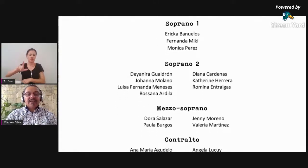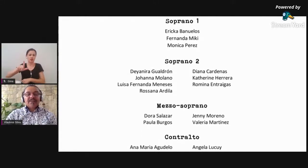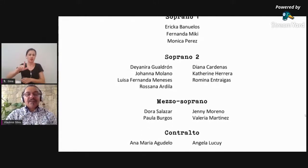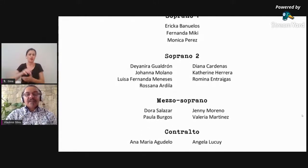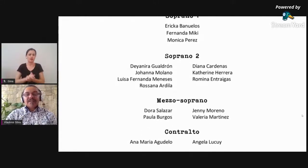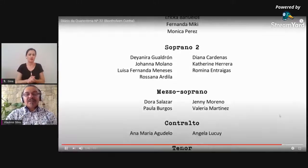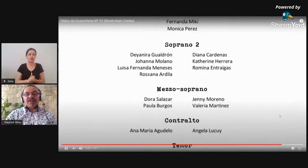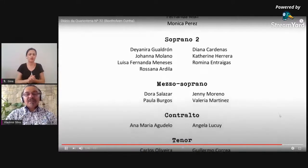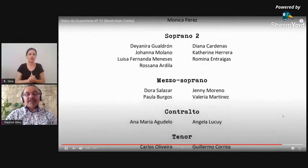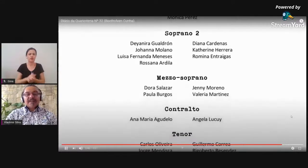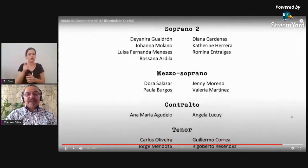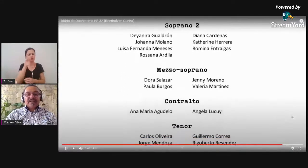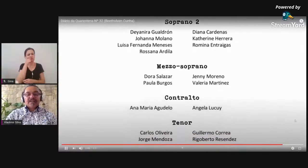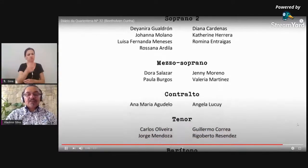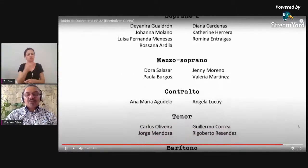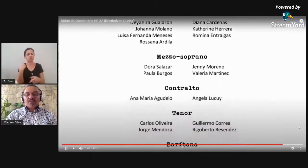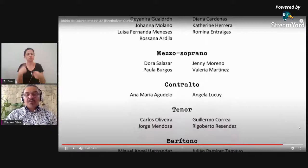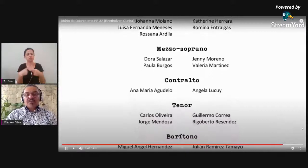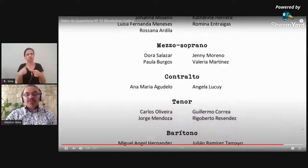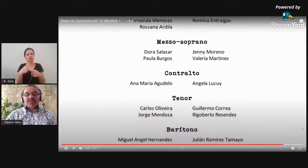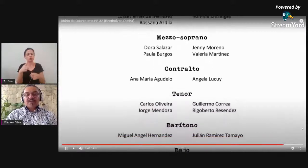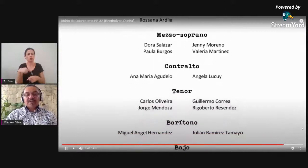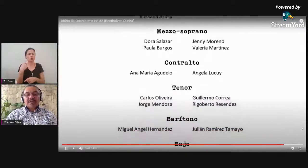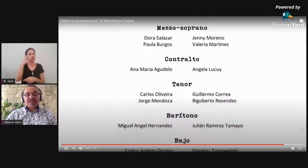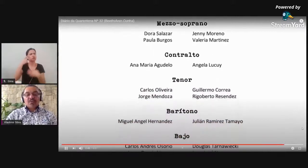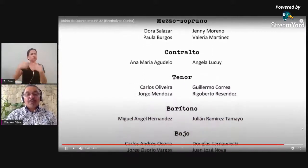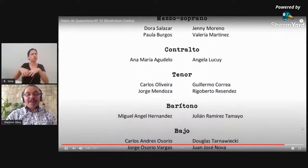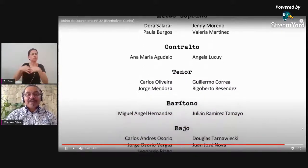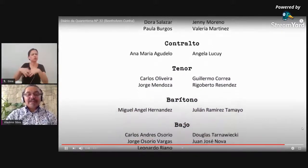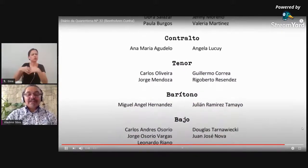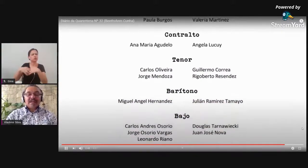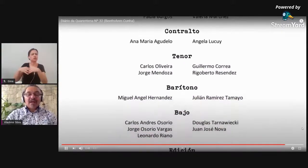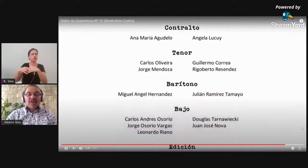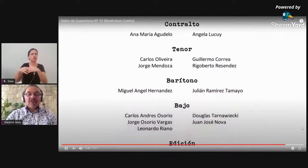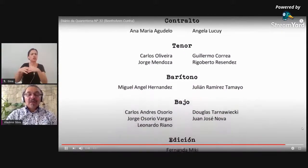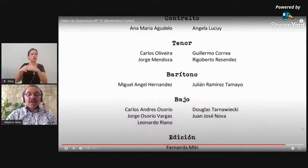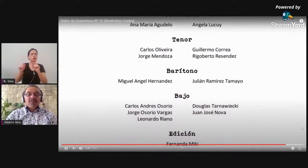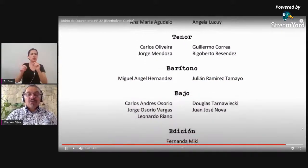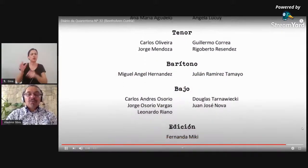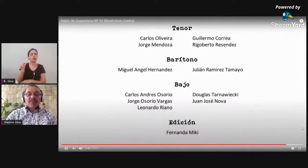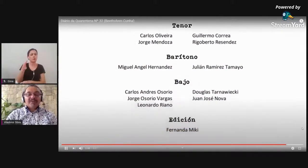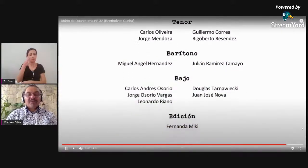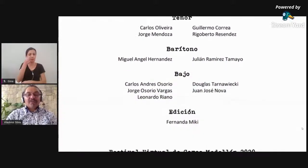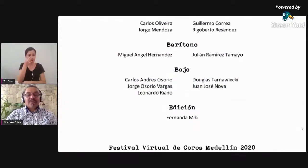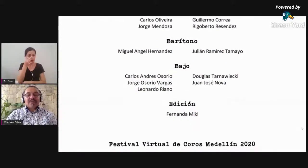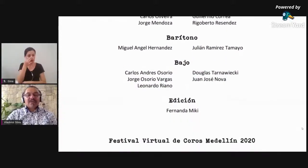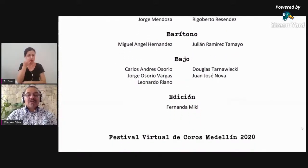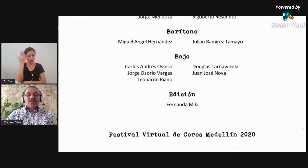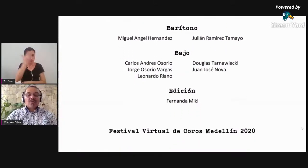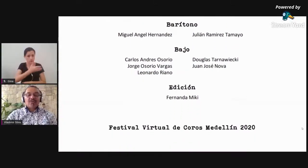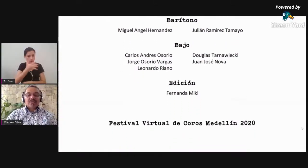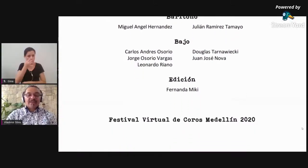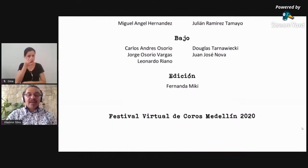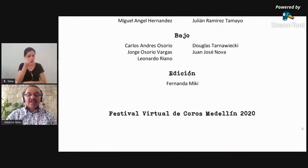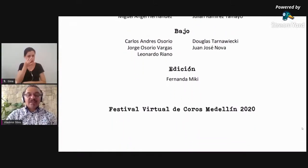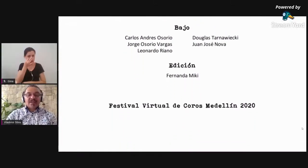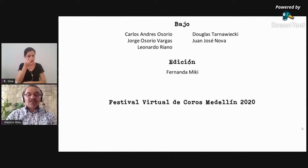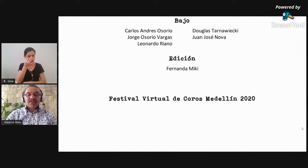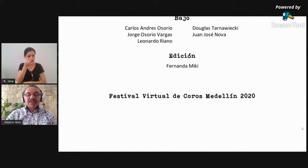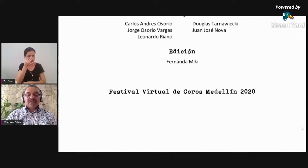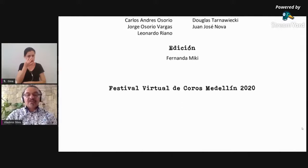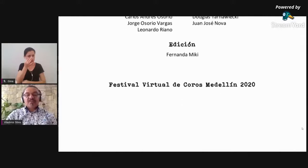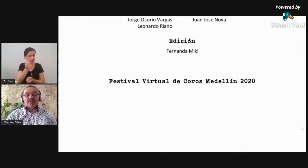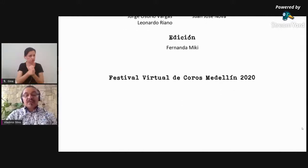porque se nós pensássemos do ponto de vista do presencial, muito provavelmente esse encontro jamais